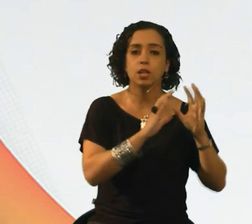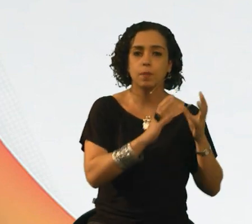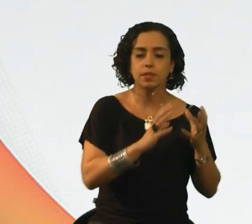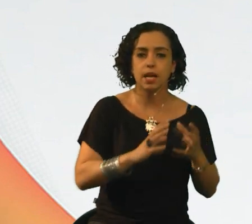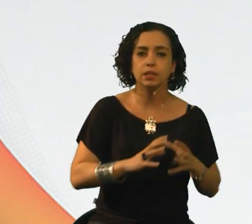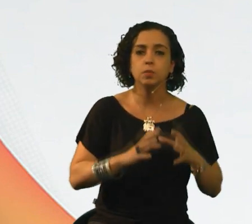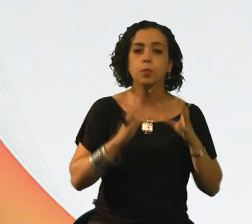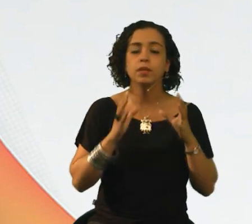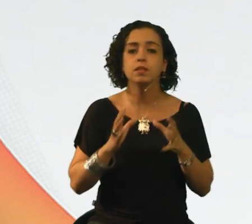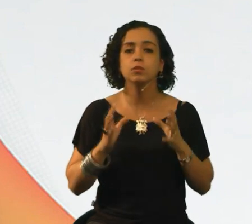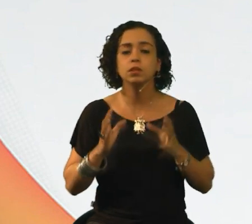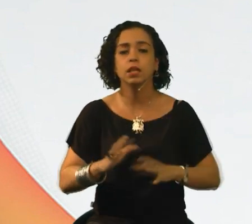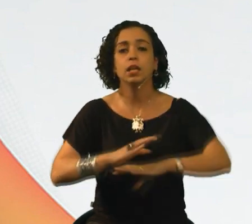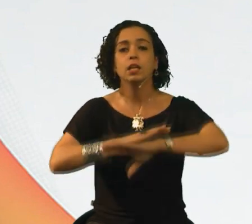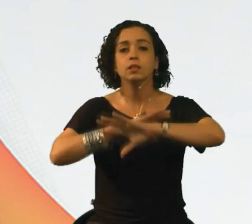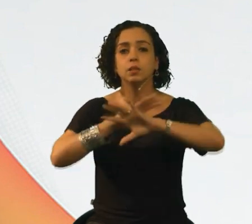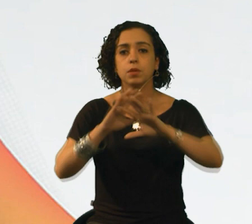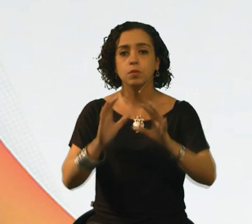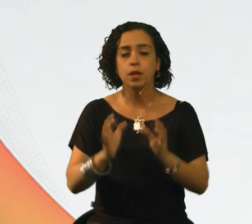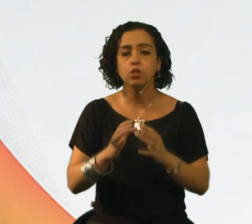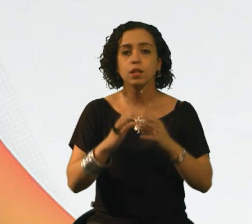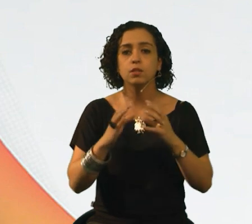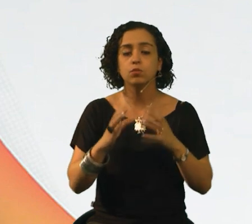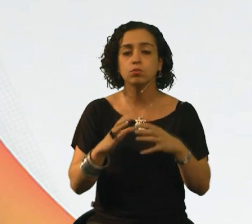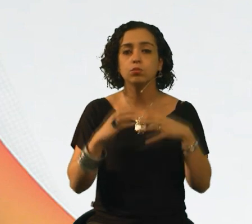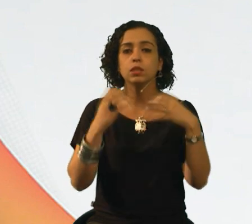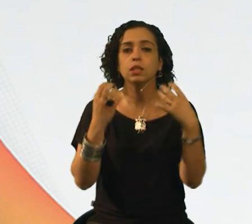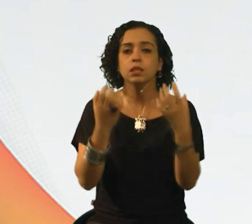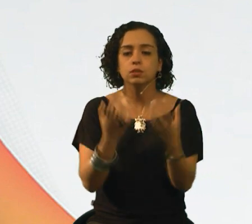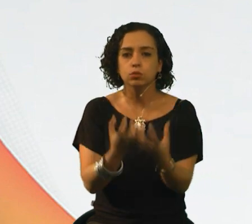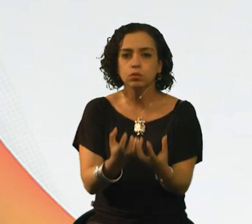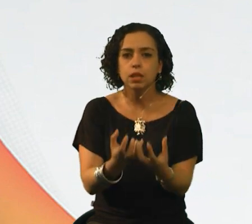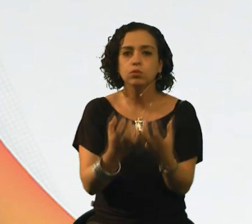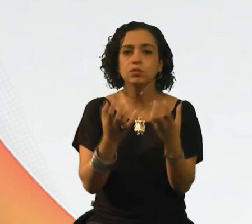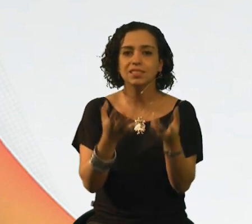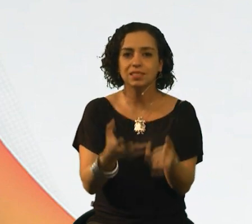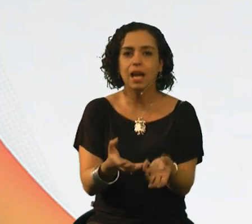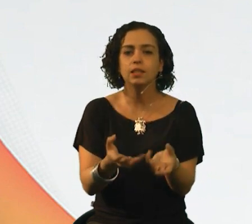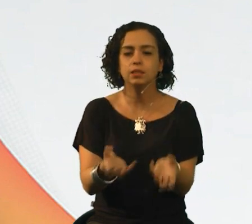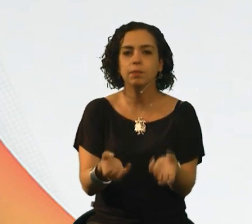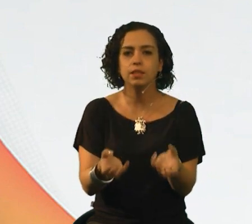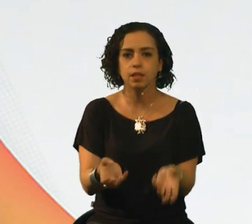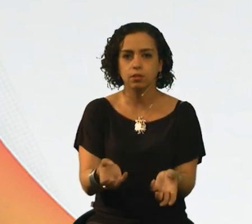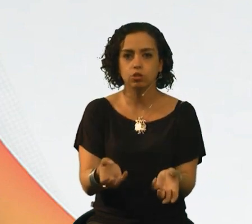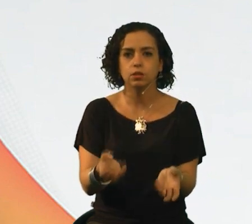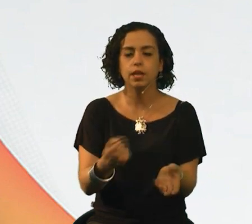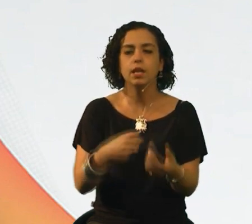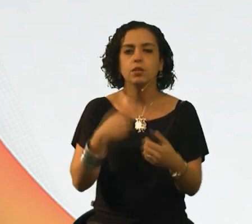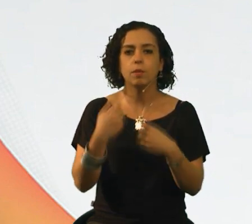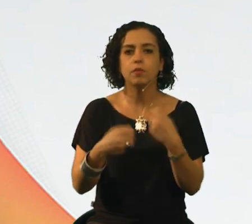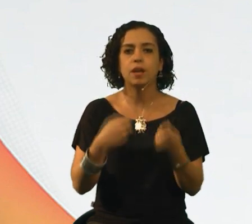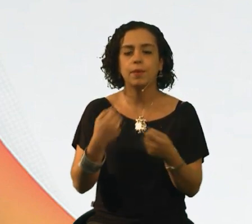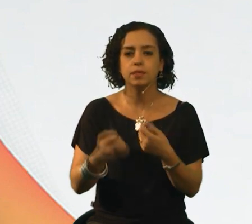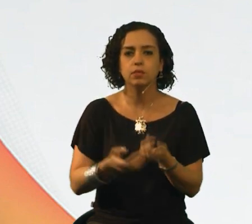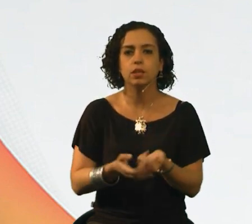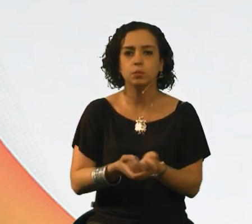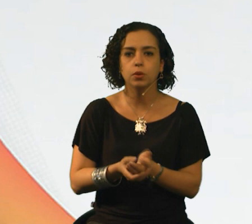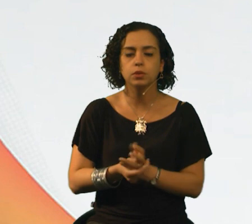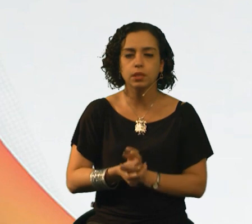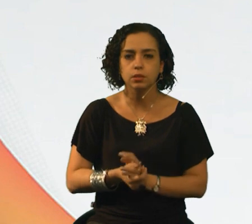tem que passar a limpo pensando em quê? Simplesmente na estrutura do texto que está ali presente, né? Não é para ficar passando a limpo e